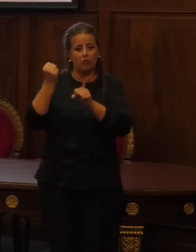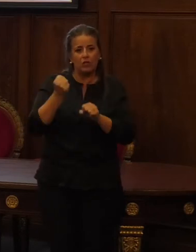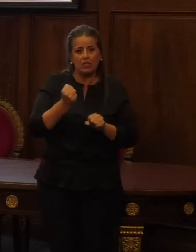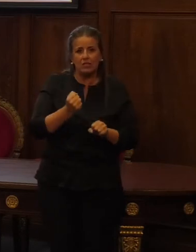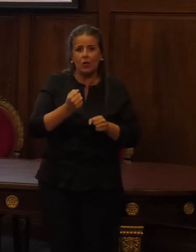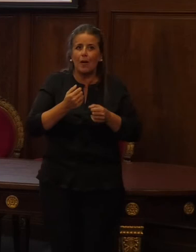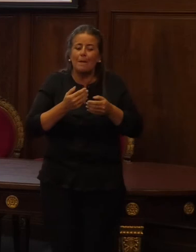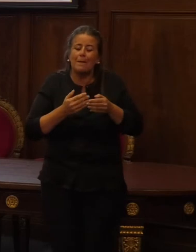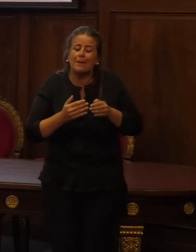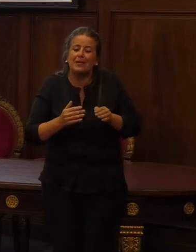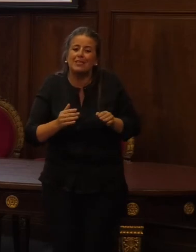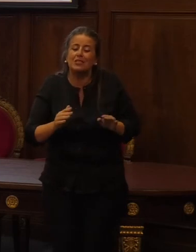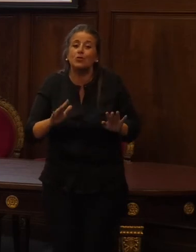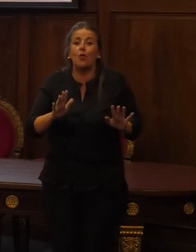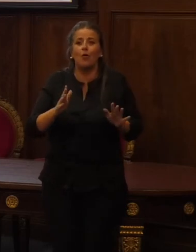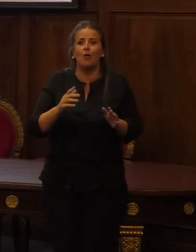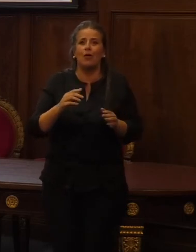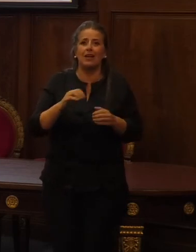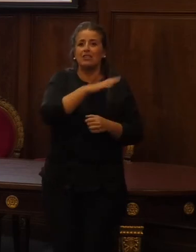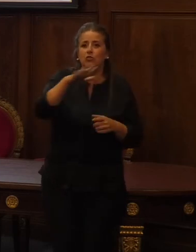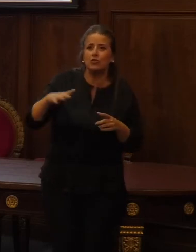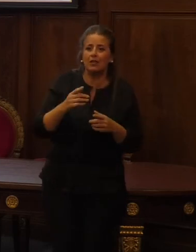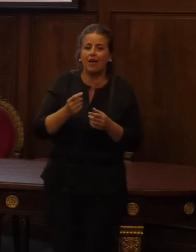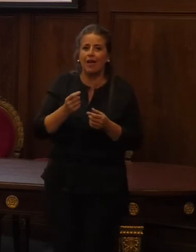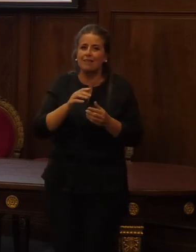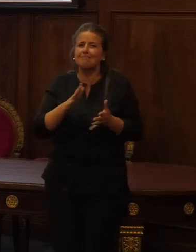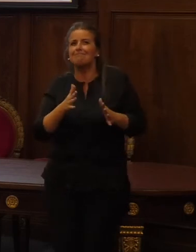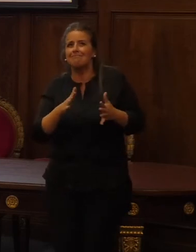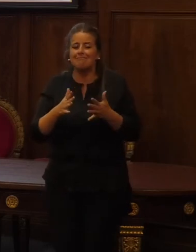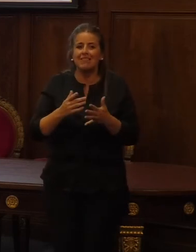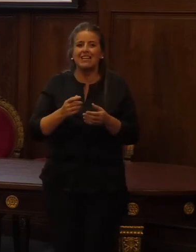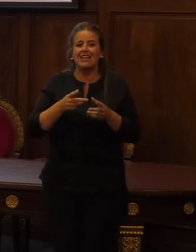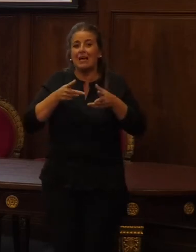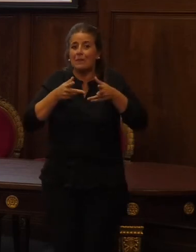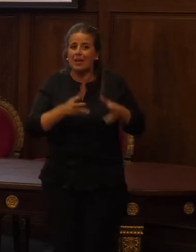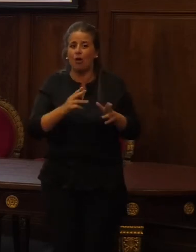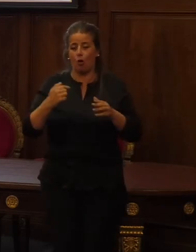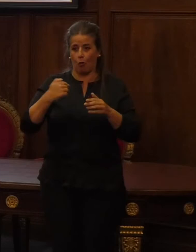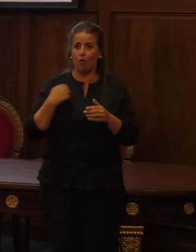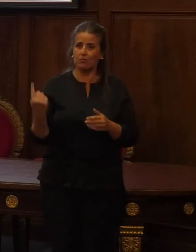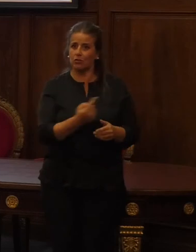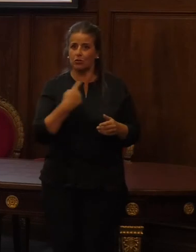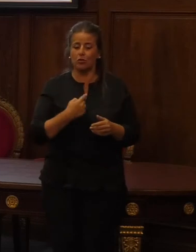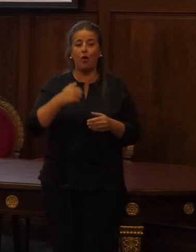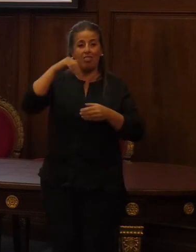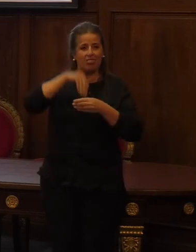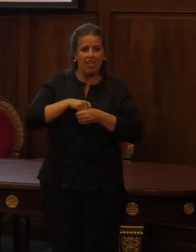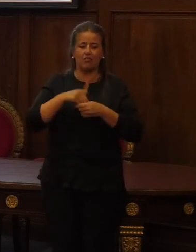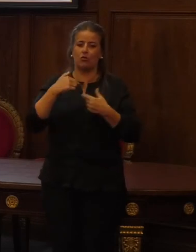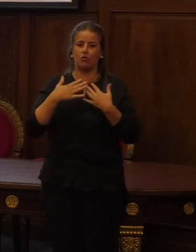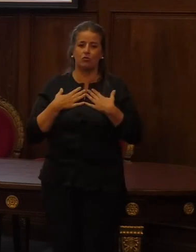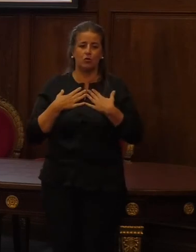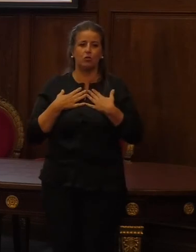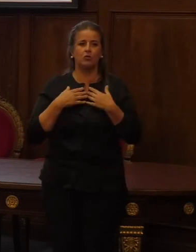Psicología. Algo empezó a suceder en ese periodo, con nosotros, en